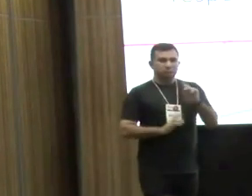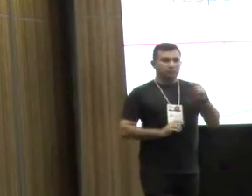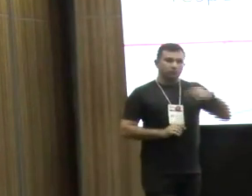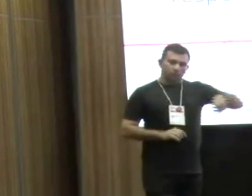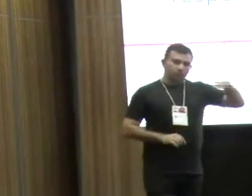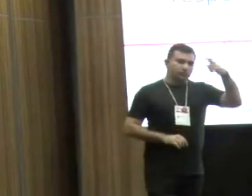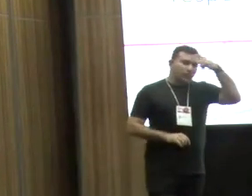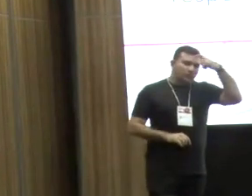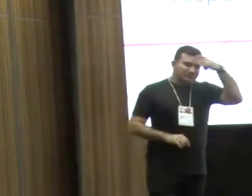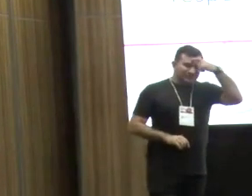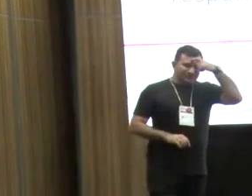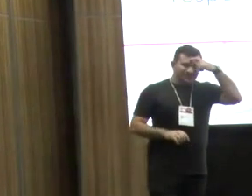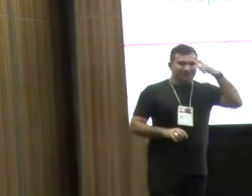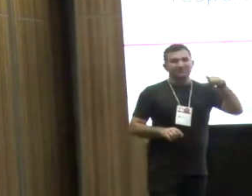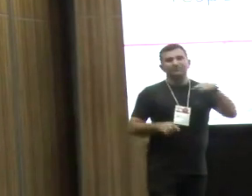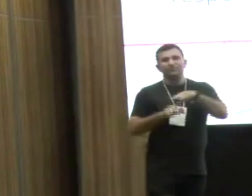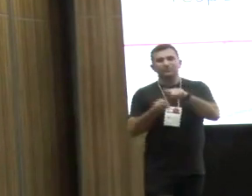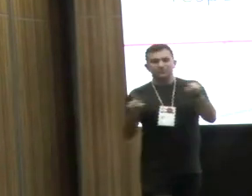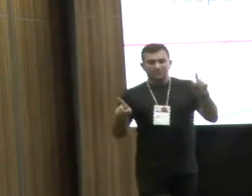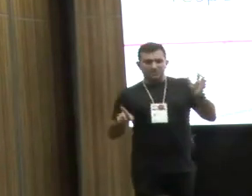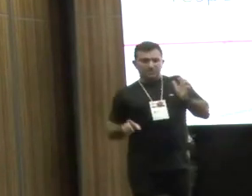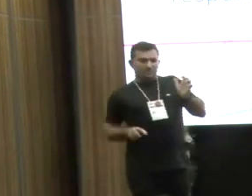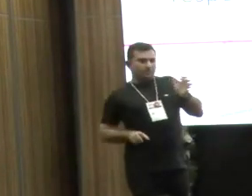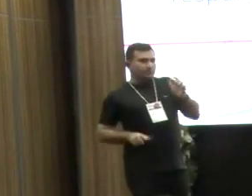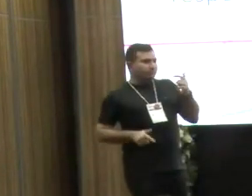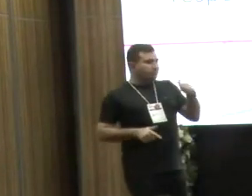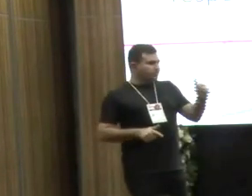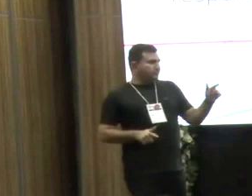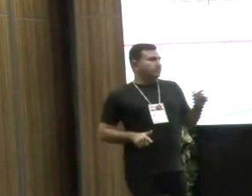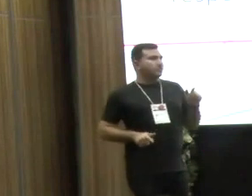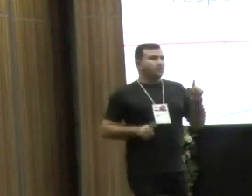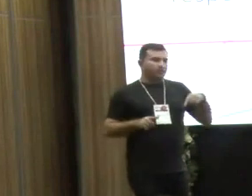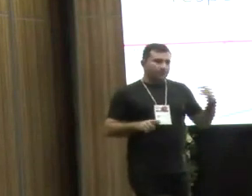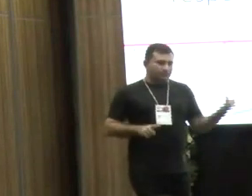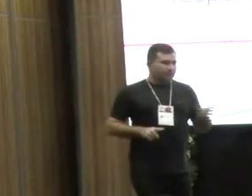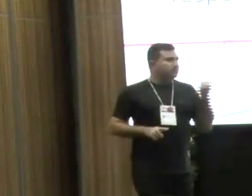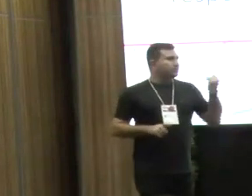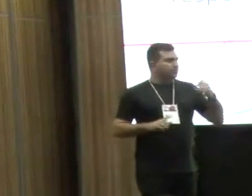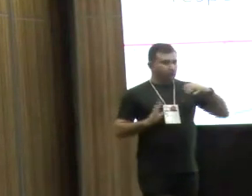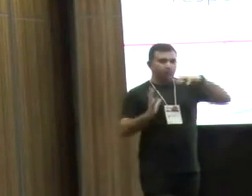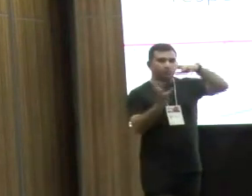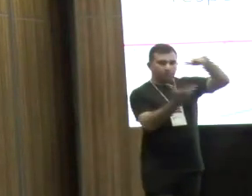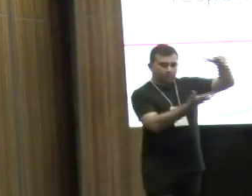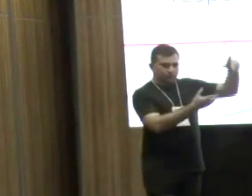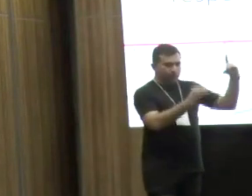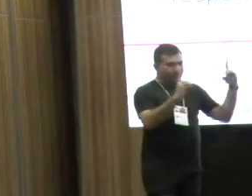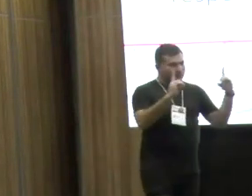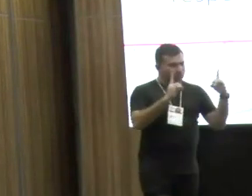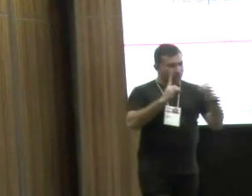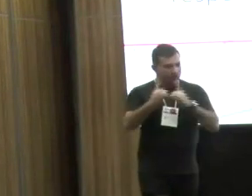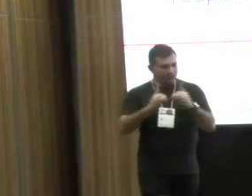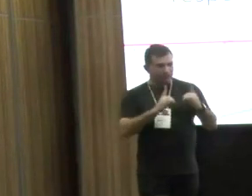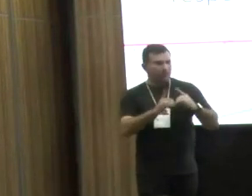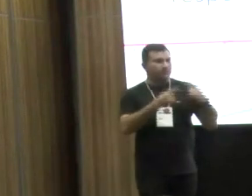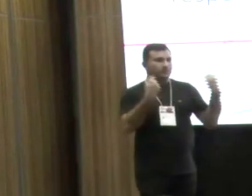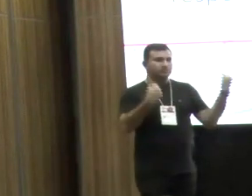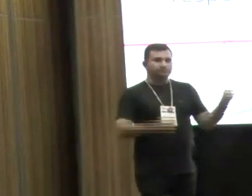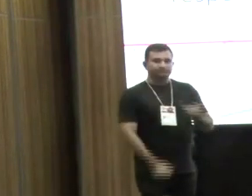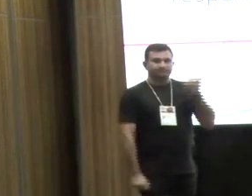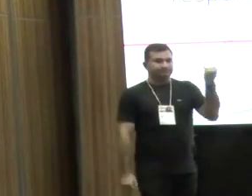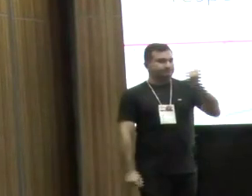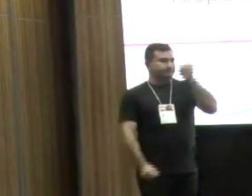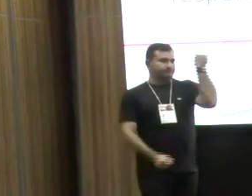classe é muito importante para compreender a dinâmica do mundo. É